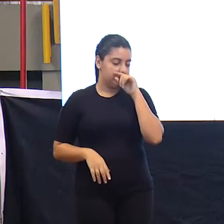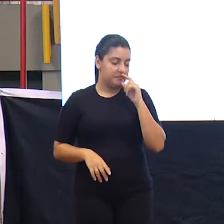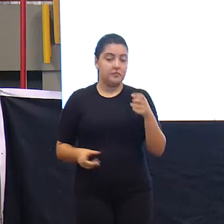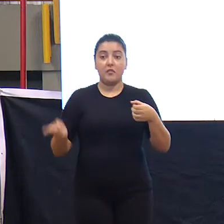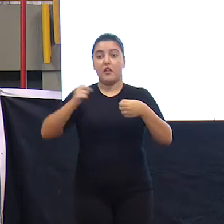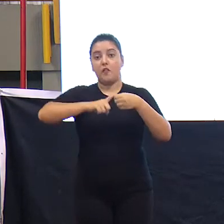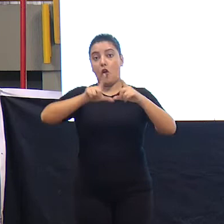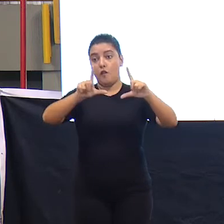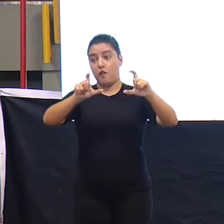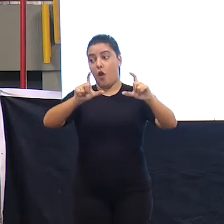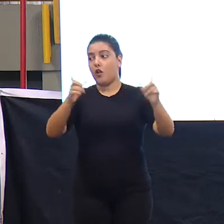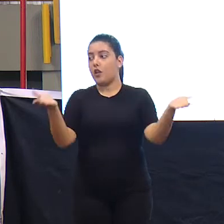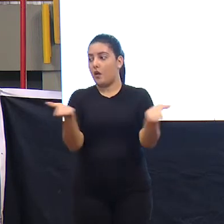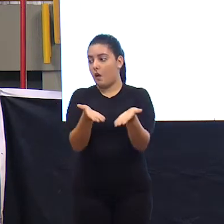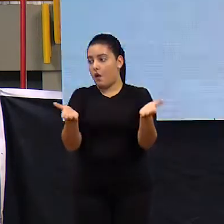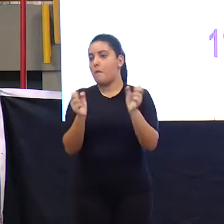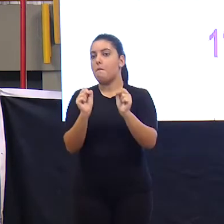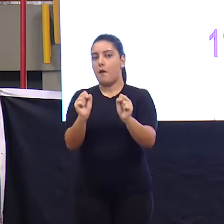foto. Peraí.